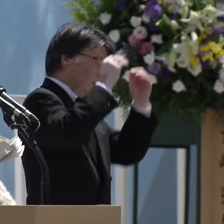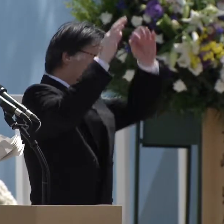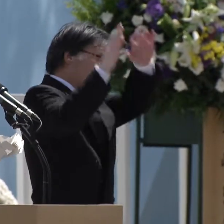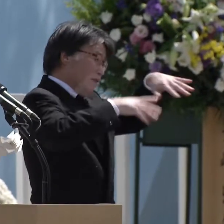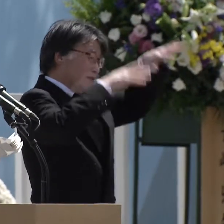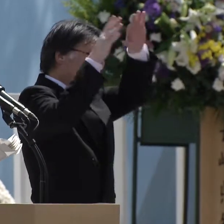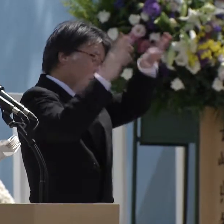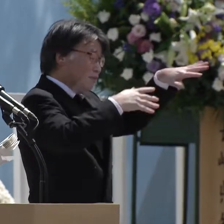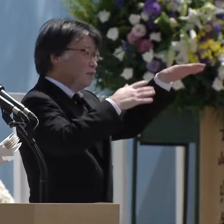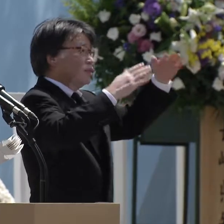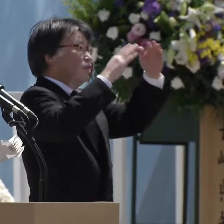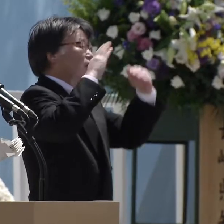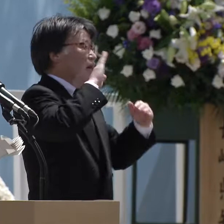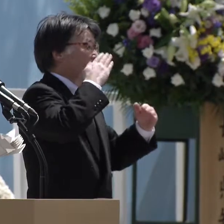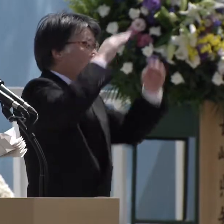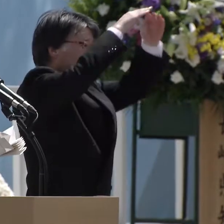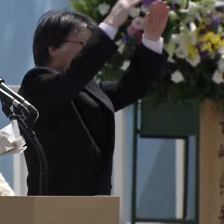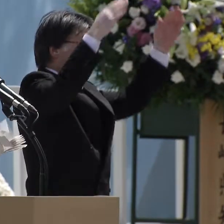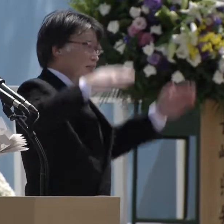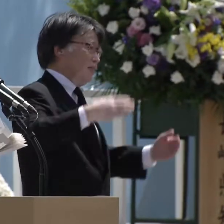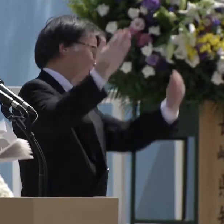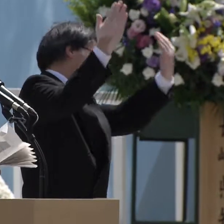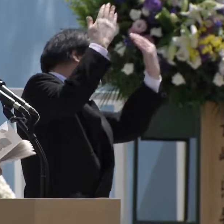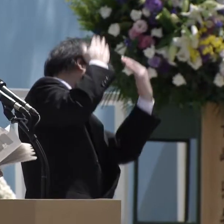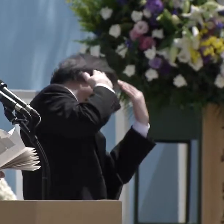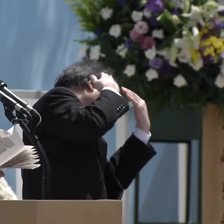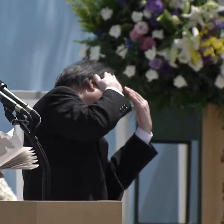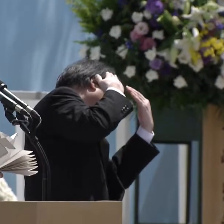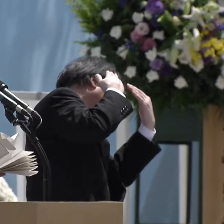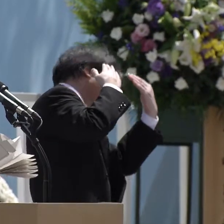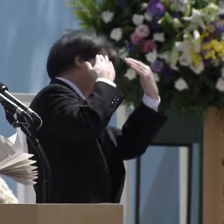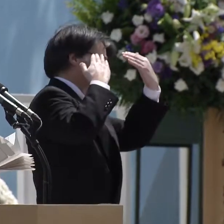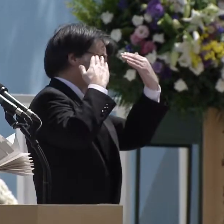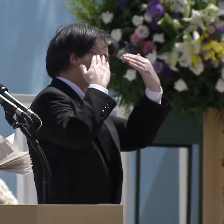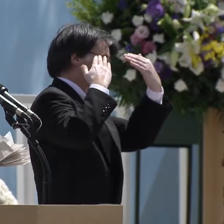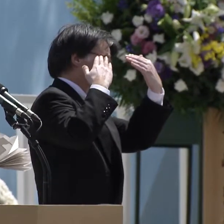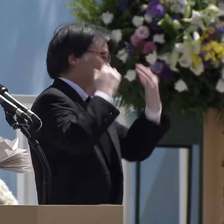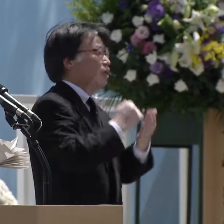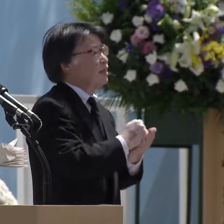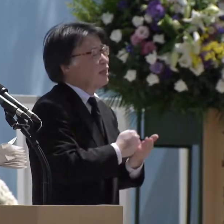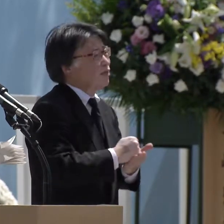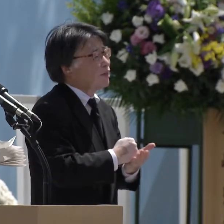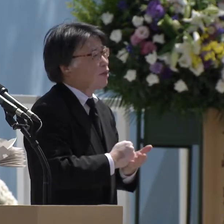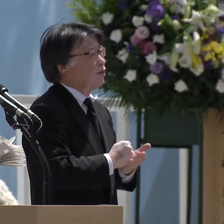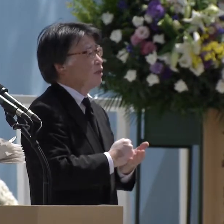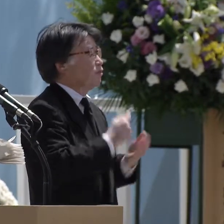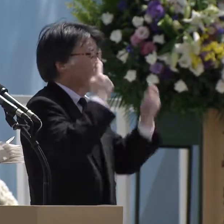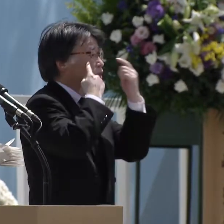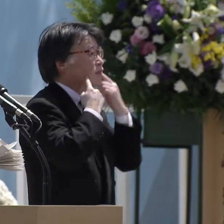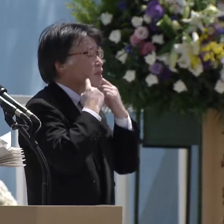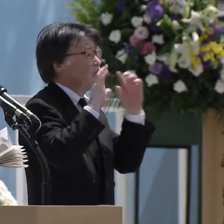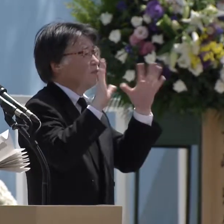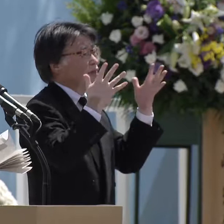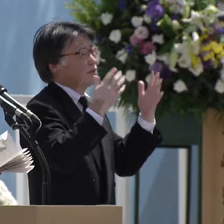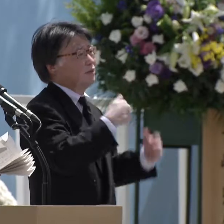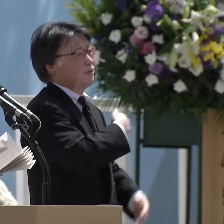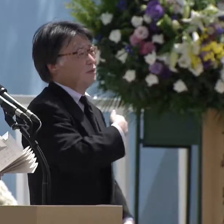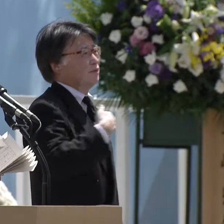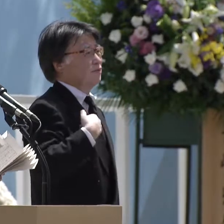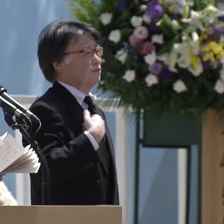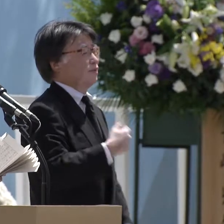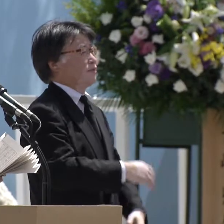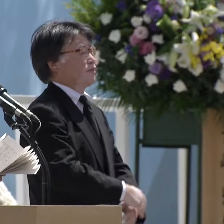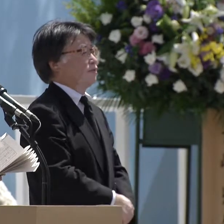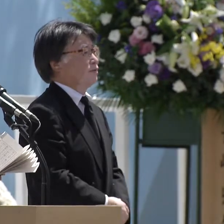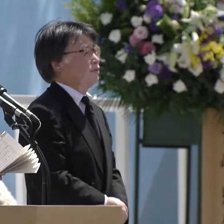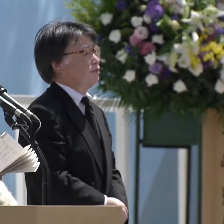飛んできた大きなガラス戸の下敷きになりました。幸いに奇跡的に無傷で助かりました